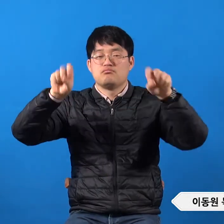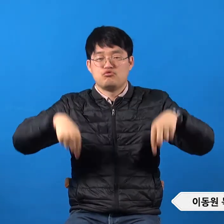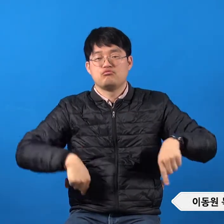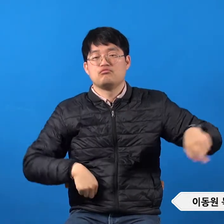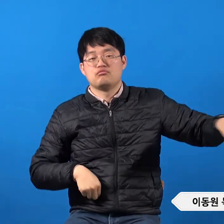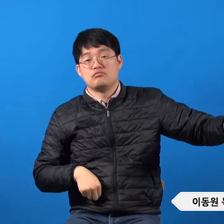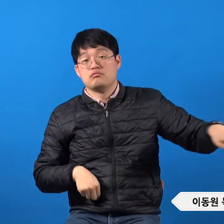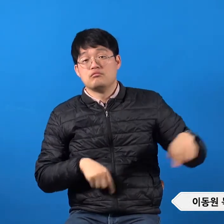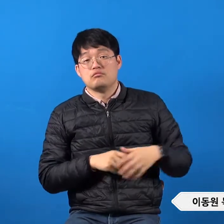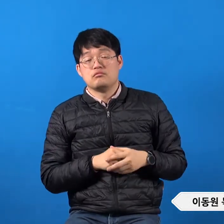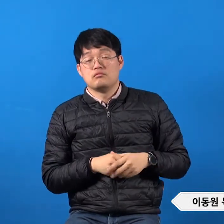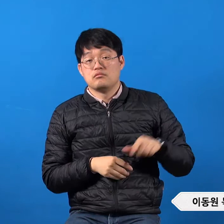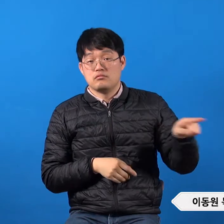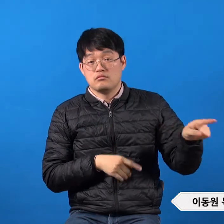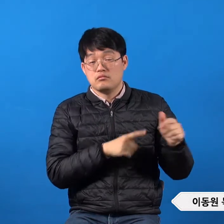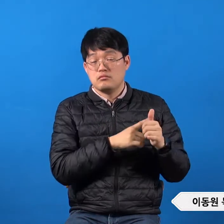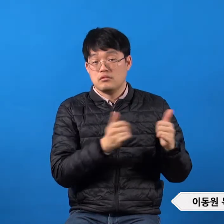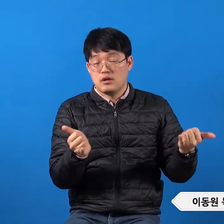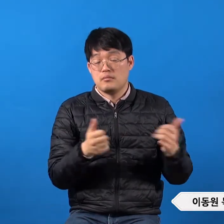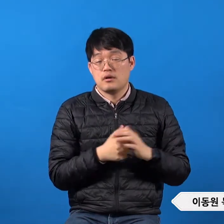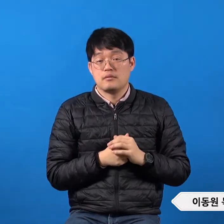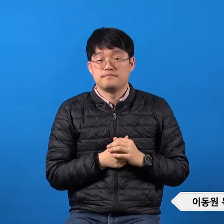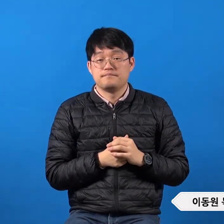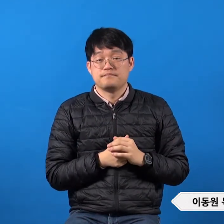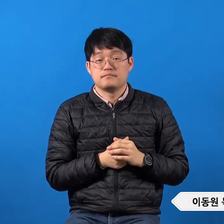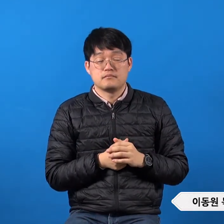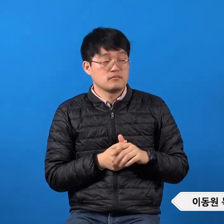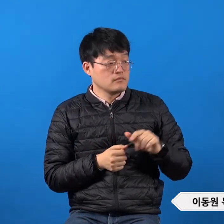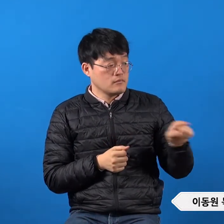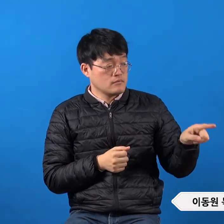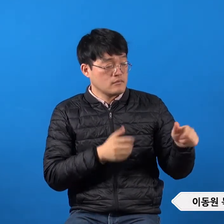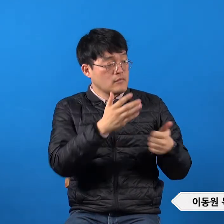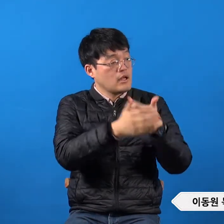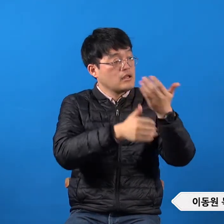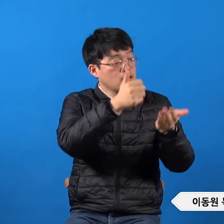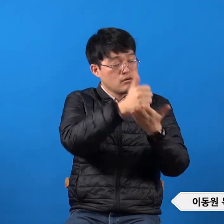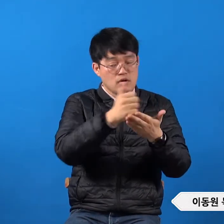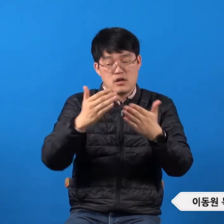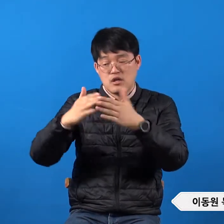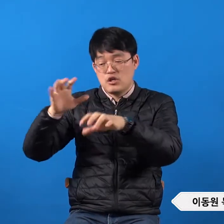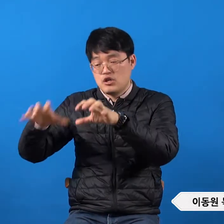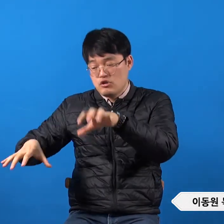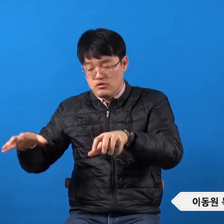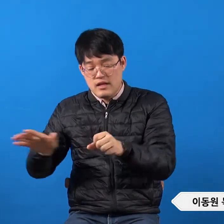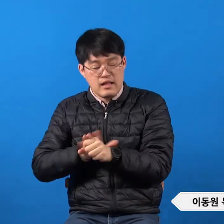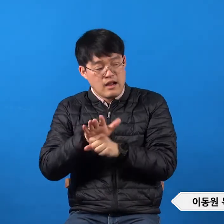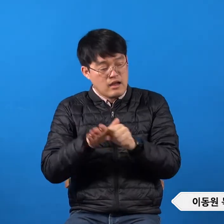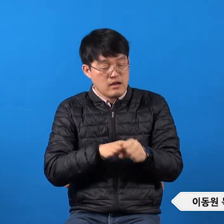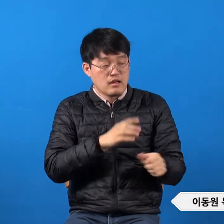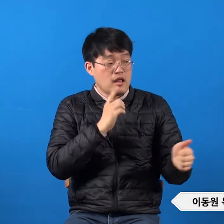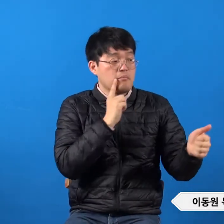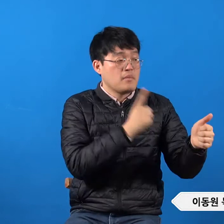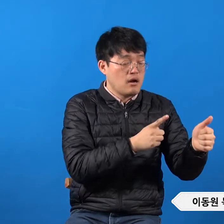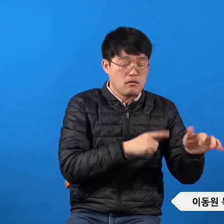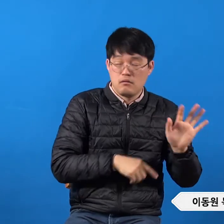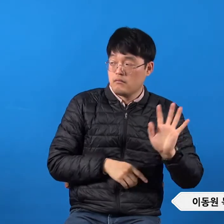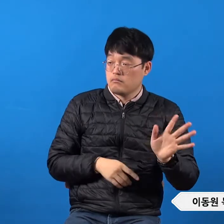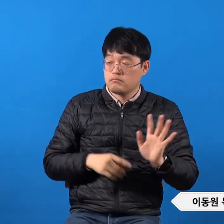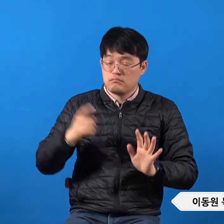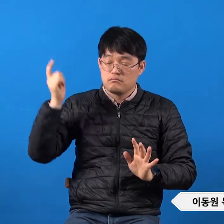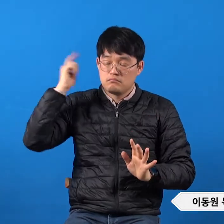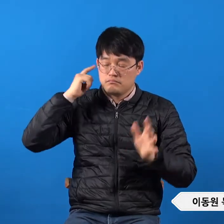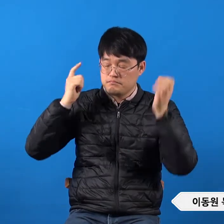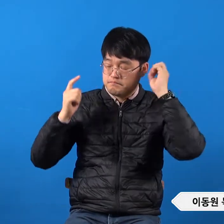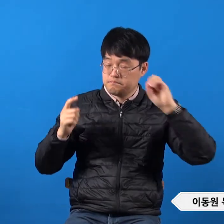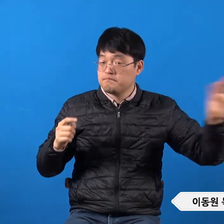않습니다. 네. 이 사람에게 너의 하나님과 내 이웃을 사랑하라는 말은 전혀